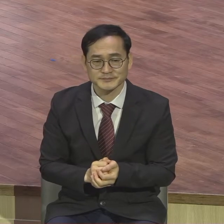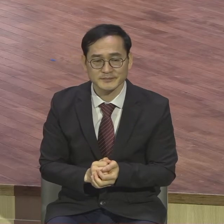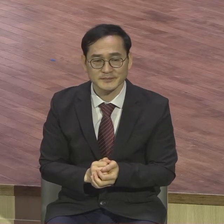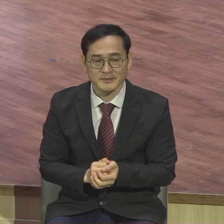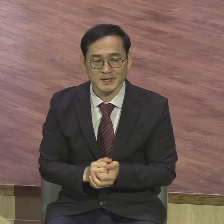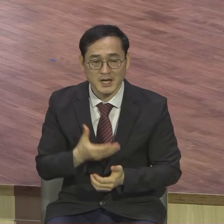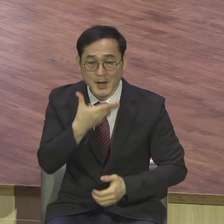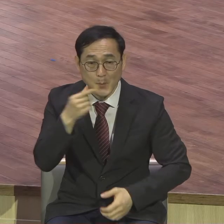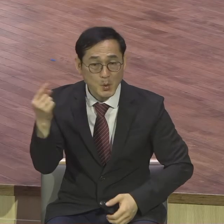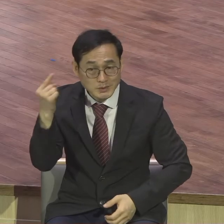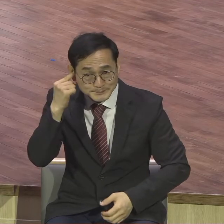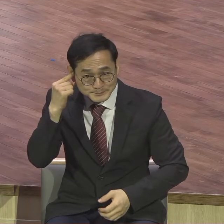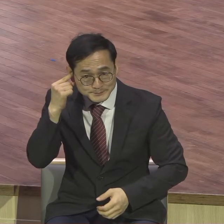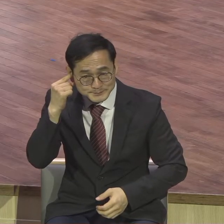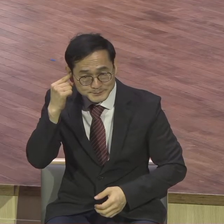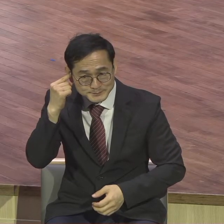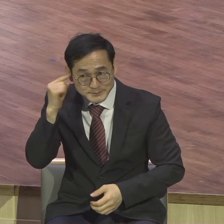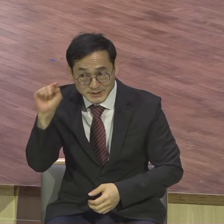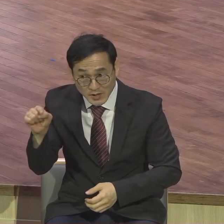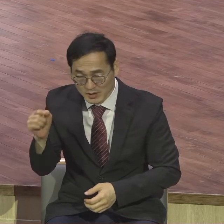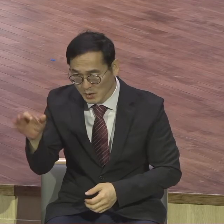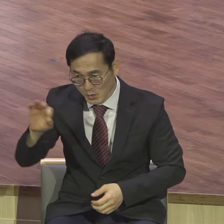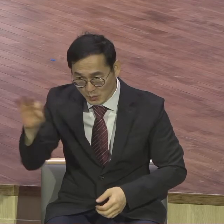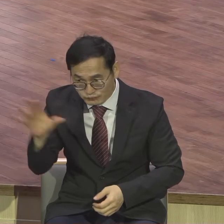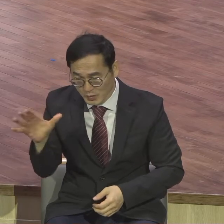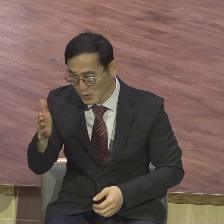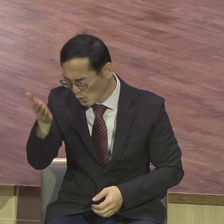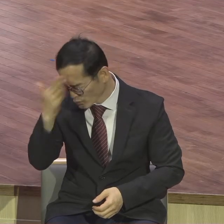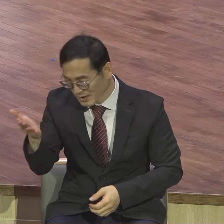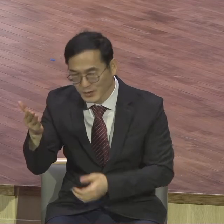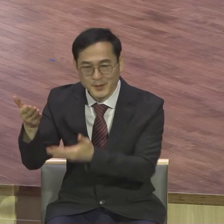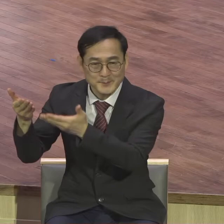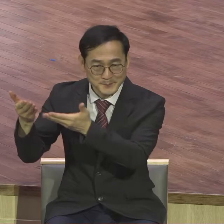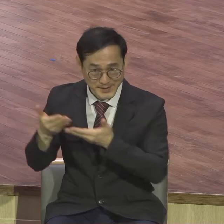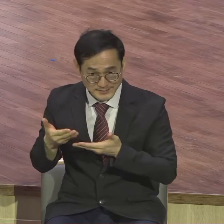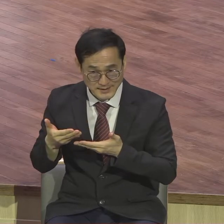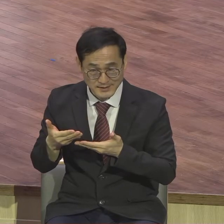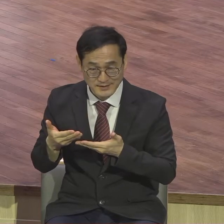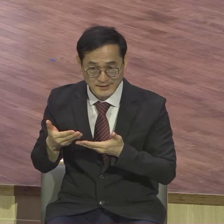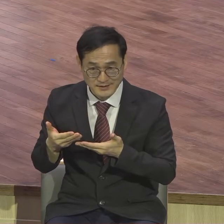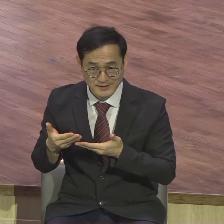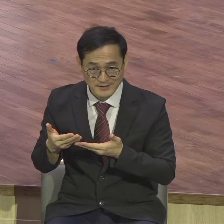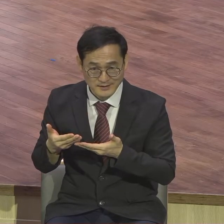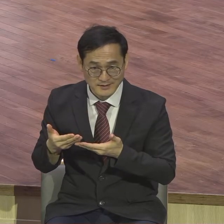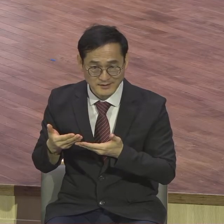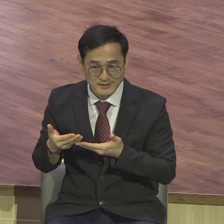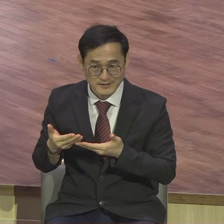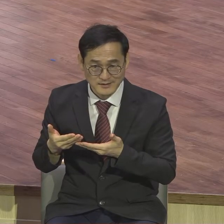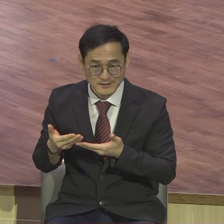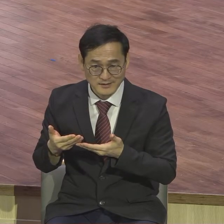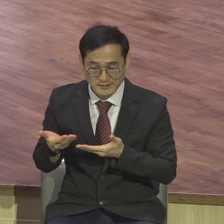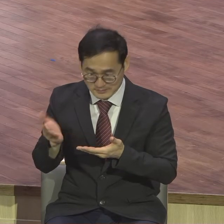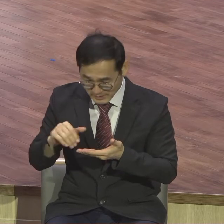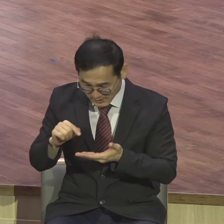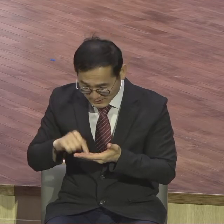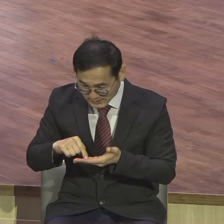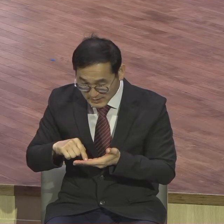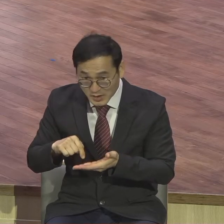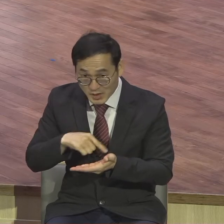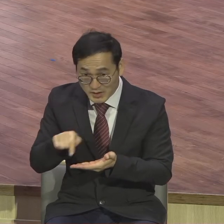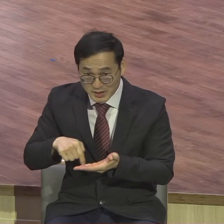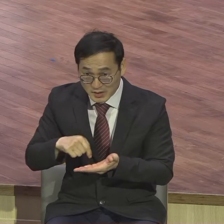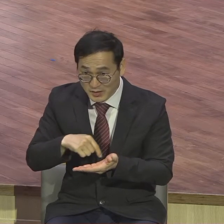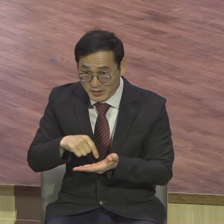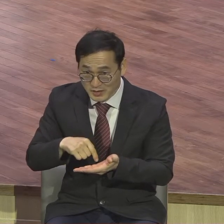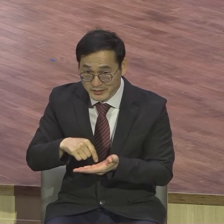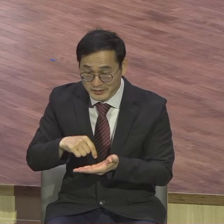은혜는 값없이 받았지만은 이 은혜의 복음이 있기까지는 값으로 환산할